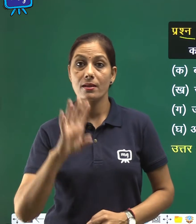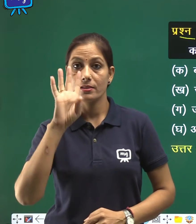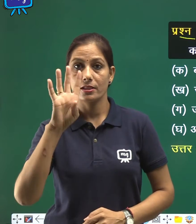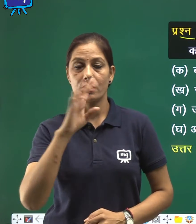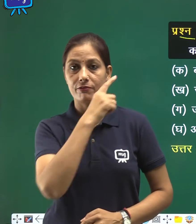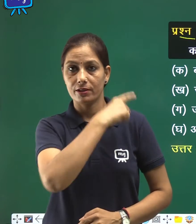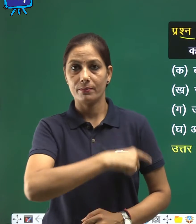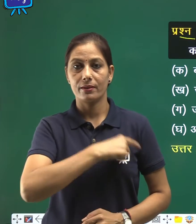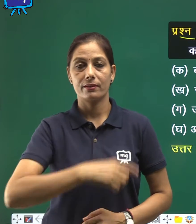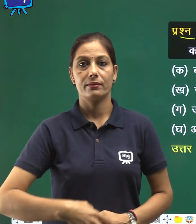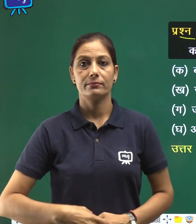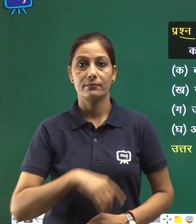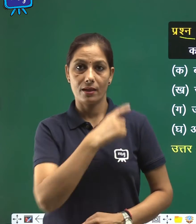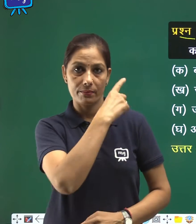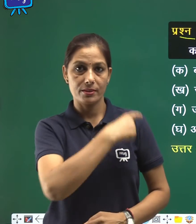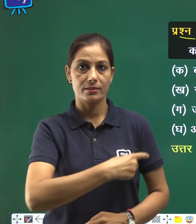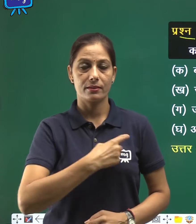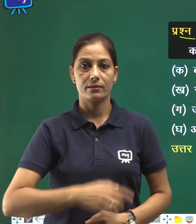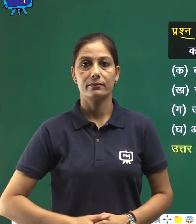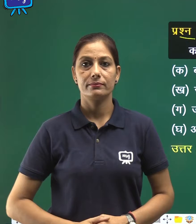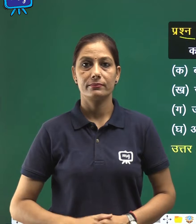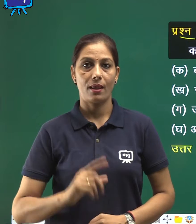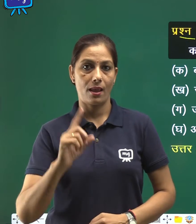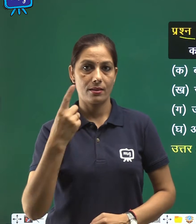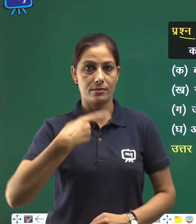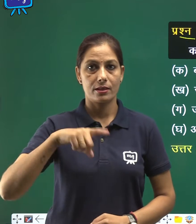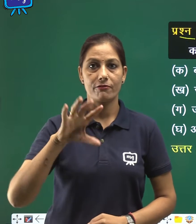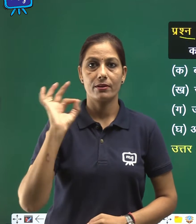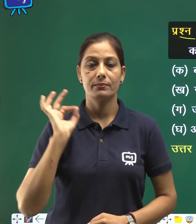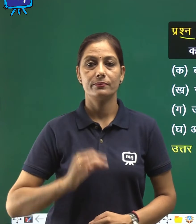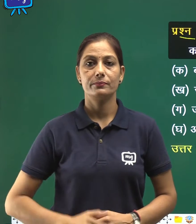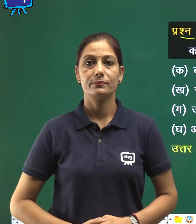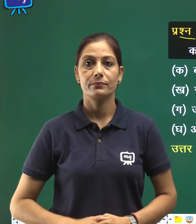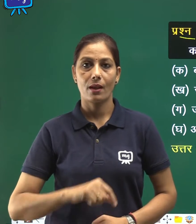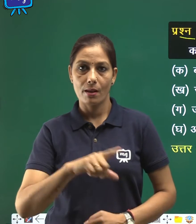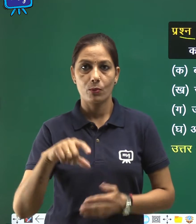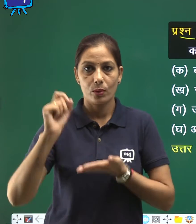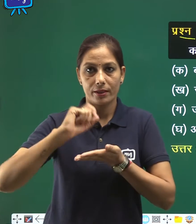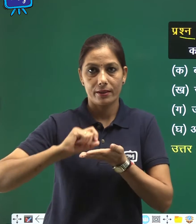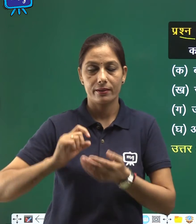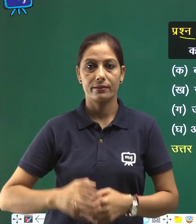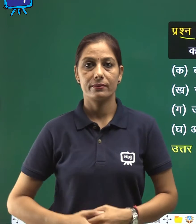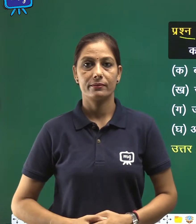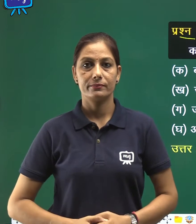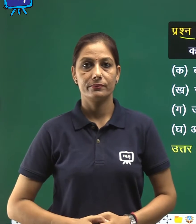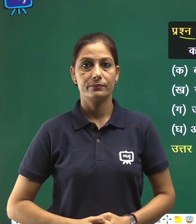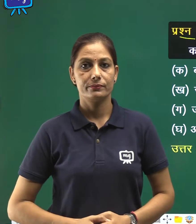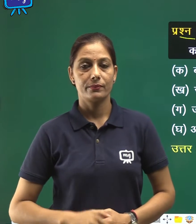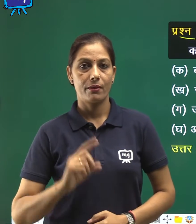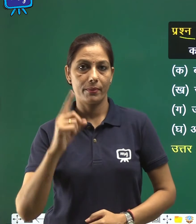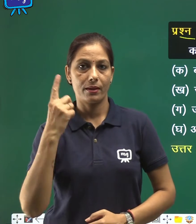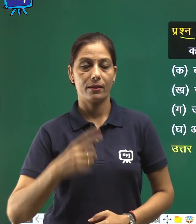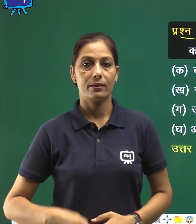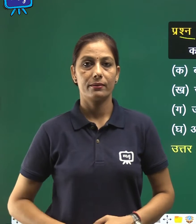है, जिसमें से एक सही विकल्प आपको लिखना है। पहला